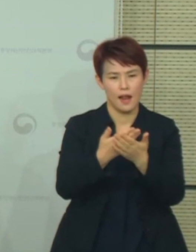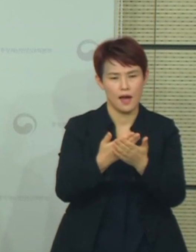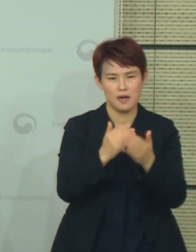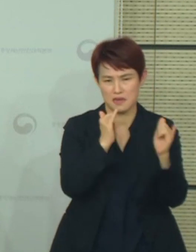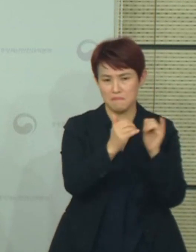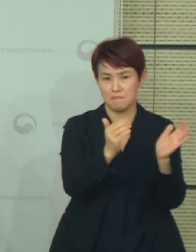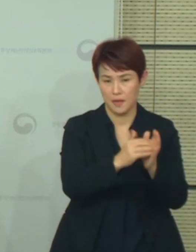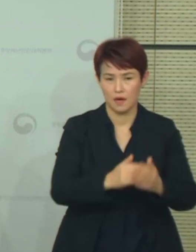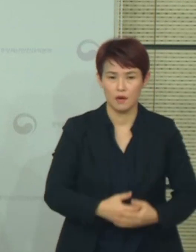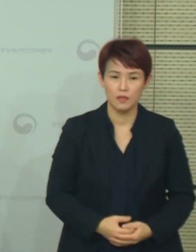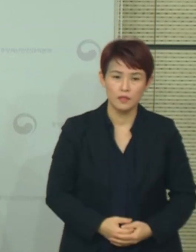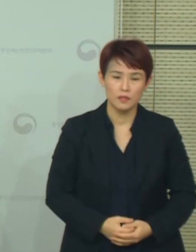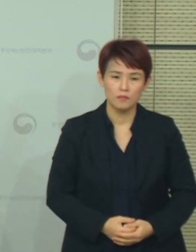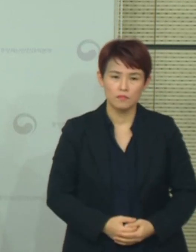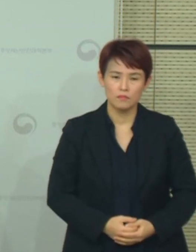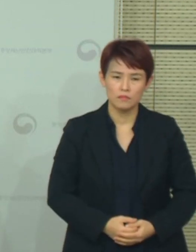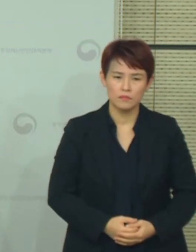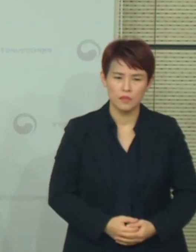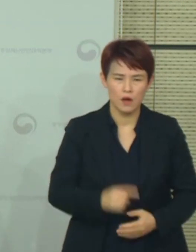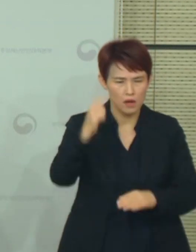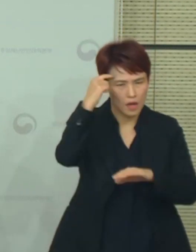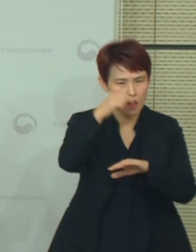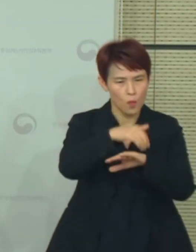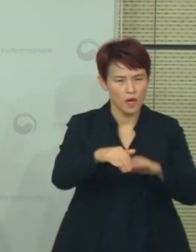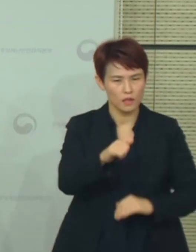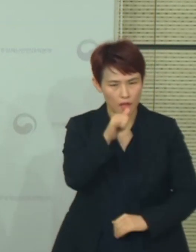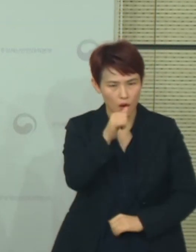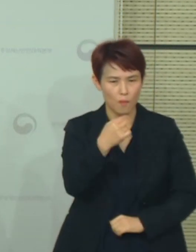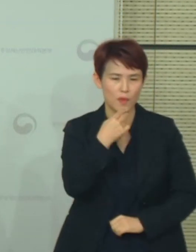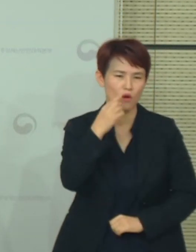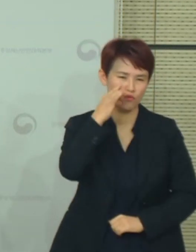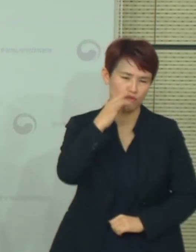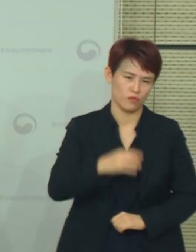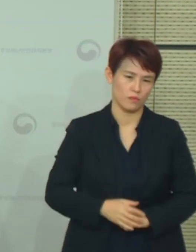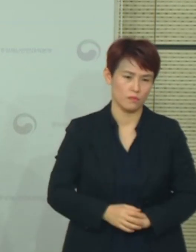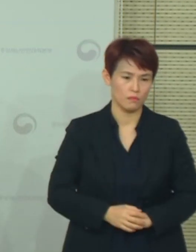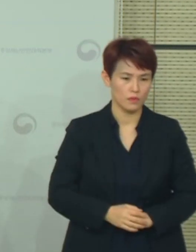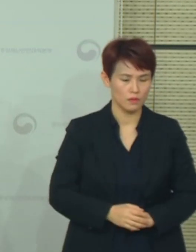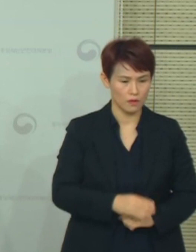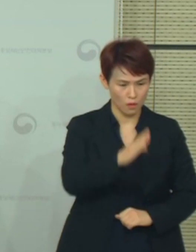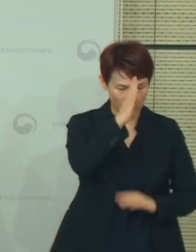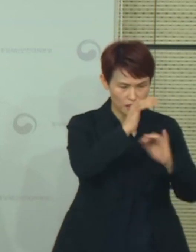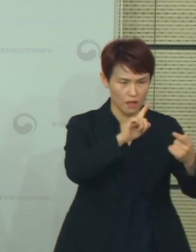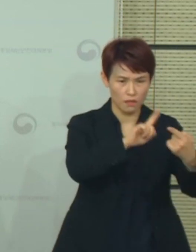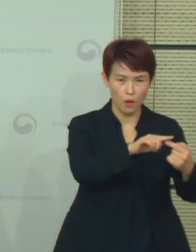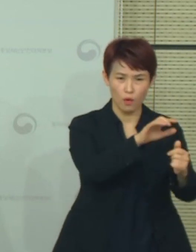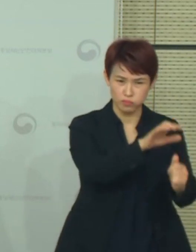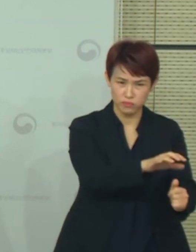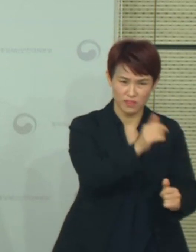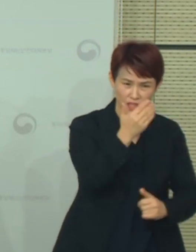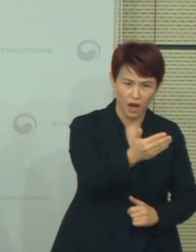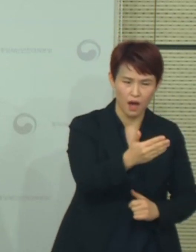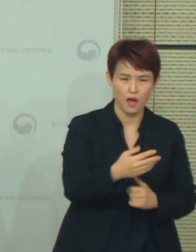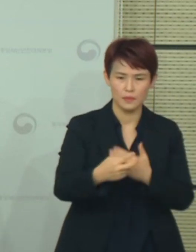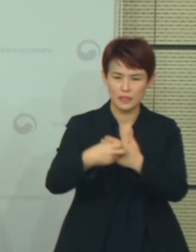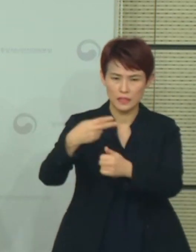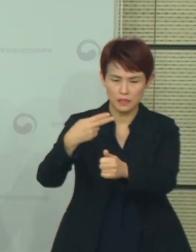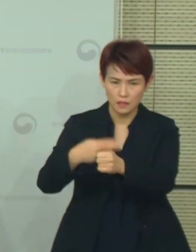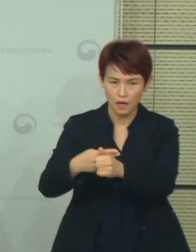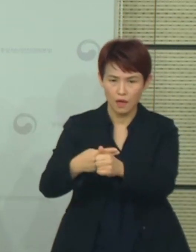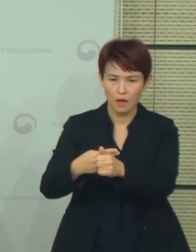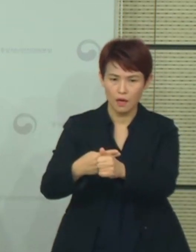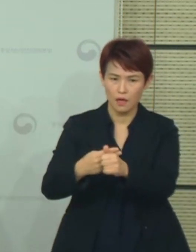됐는데요. 혹시 그 이렇게 할 계획이 있는 건지 아니면은 계속 거기 환자들을 두신다는 건지 의사를 확보하고 계신다는 건지 좀